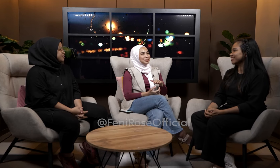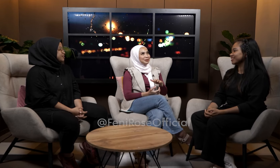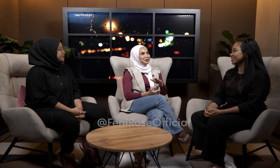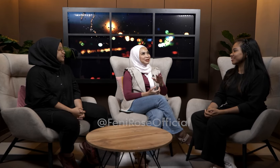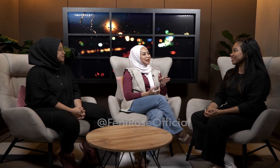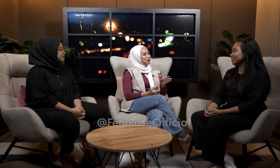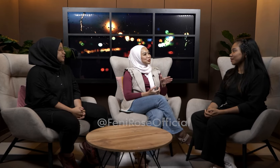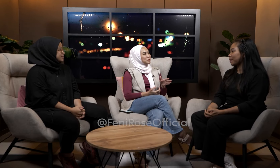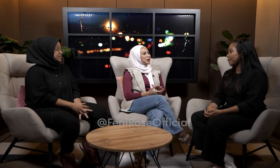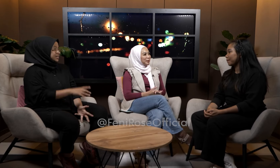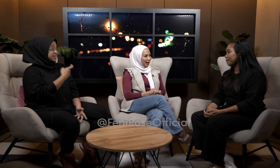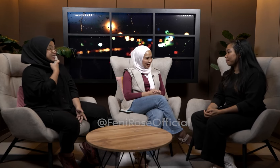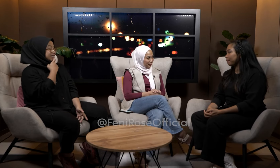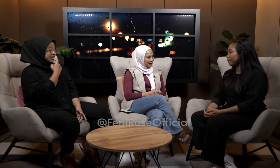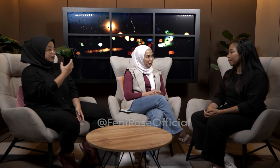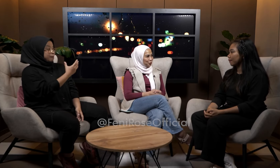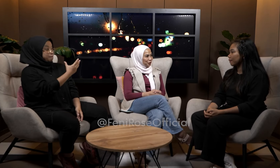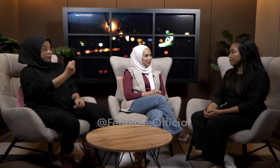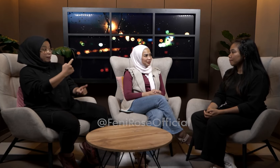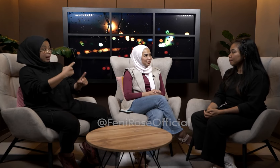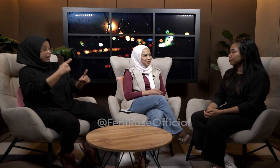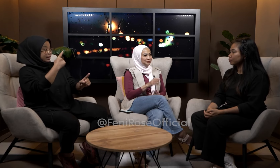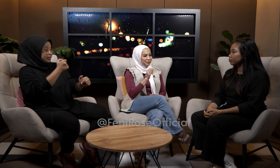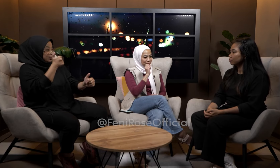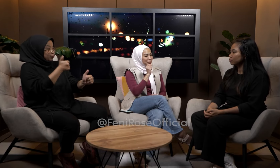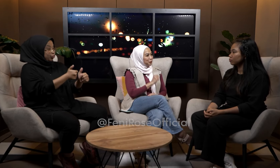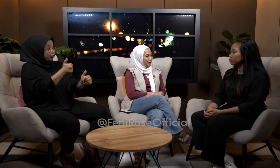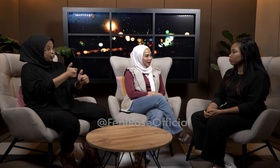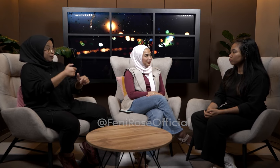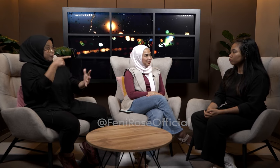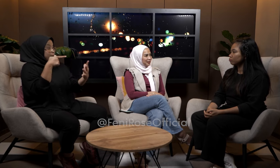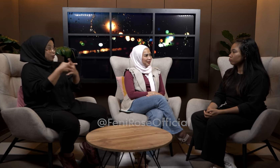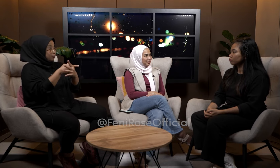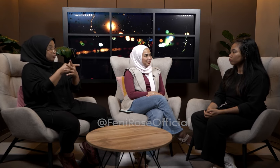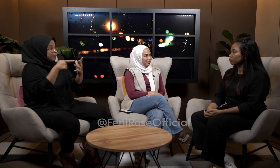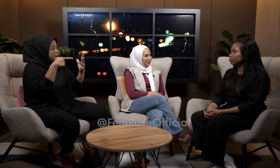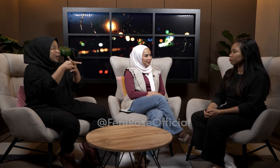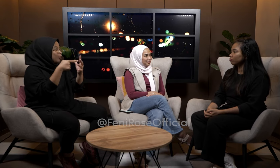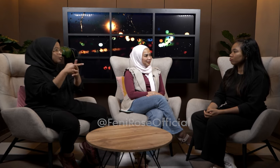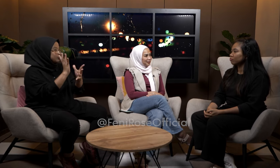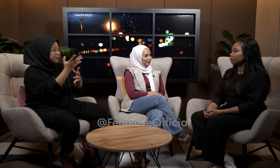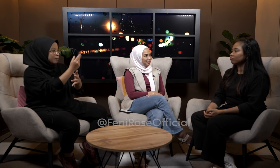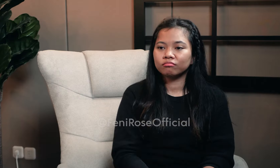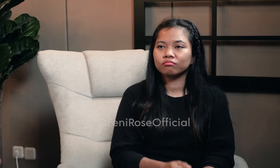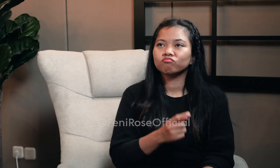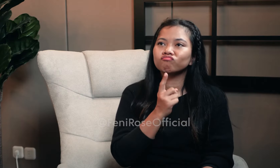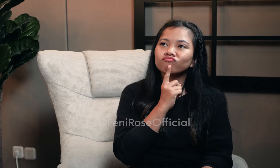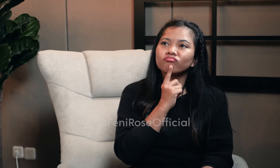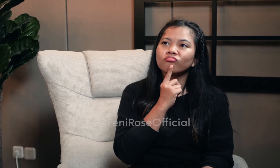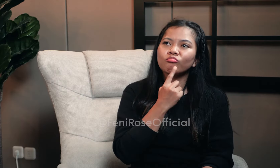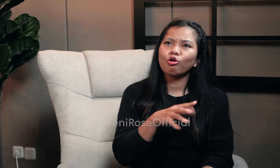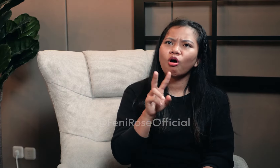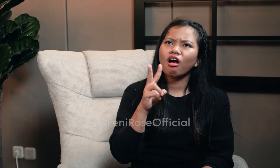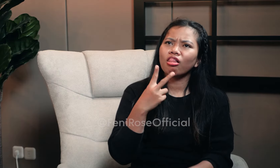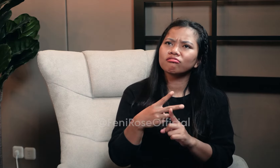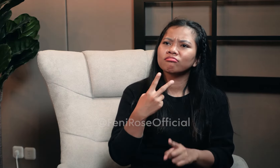eh Siti kan sudah beberapa kali pasti ikut eh Pemilu ya Eh pemu H Saya